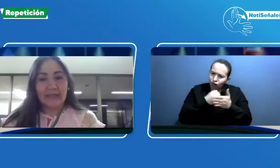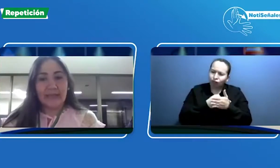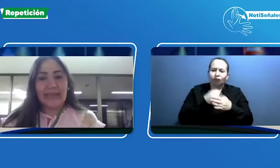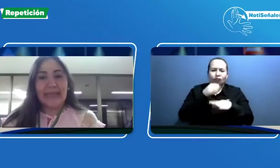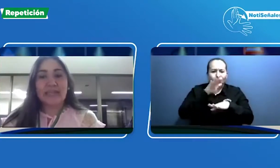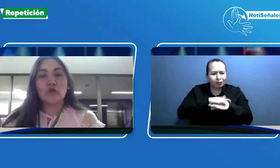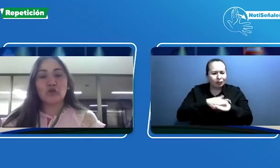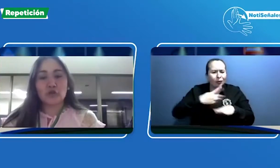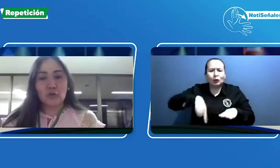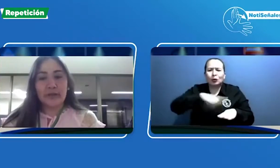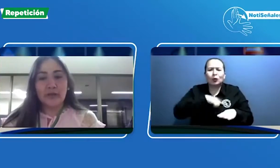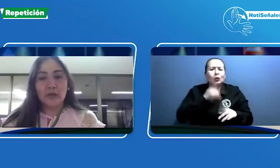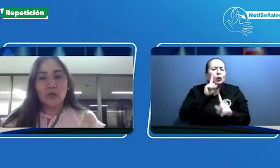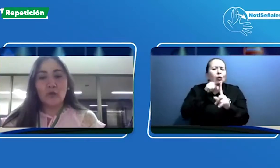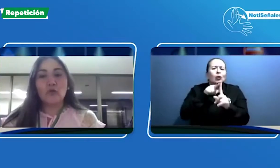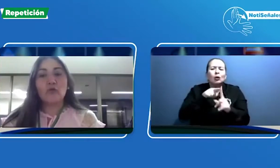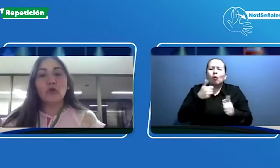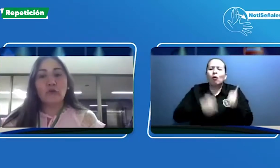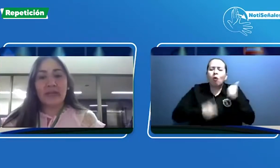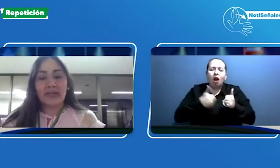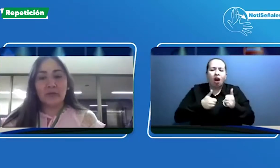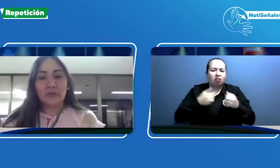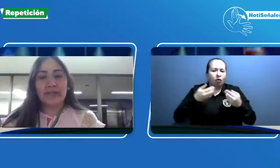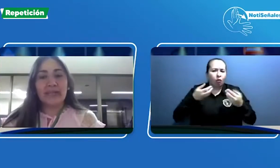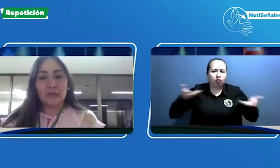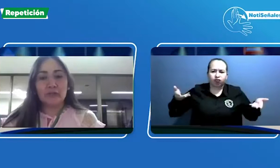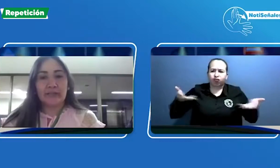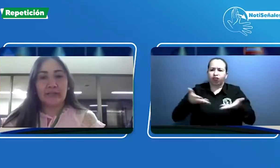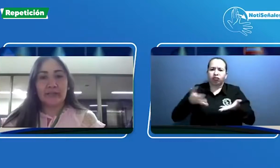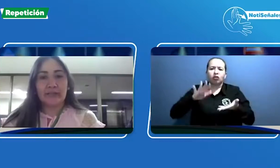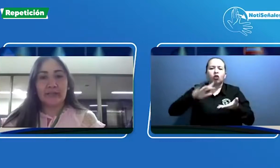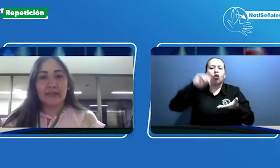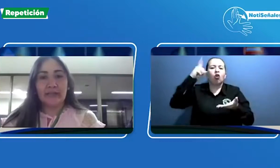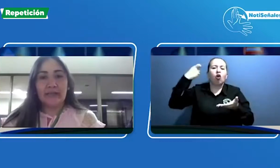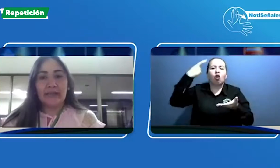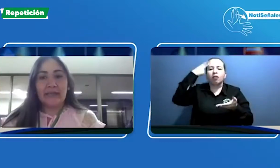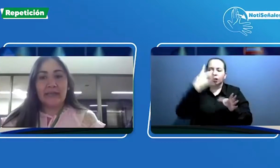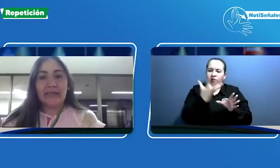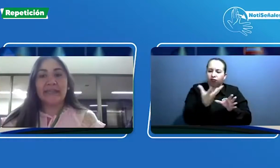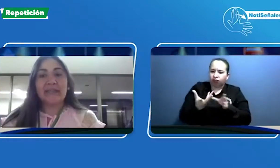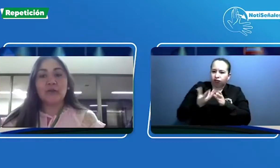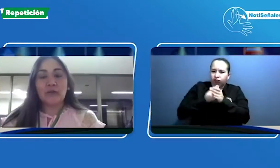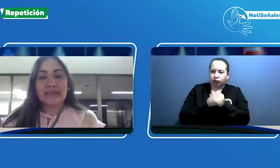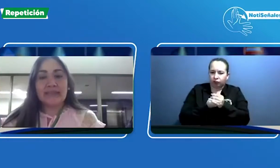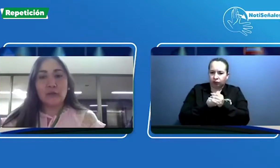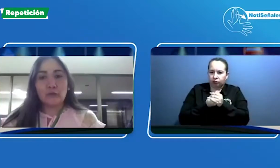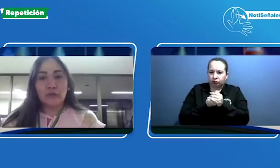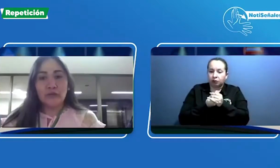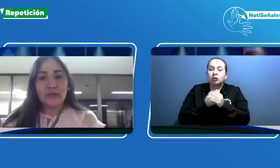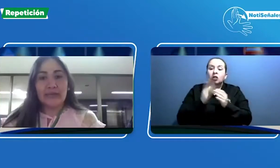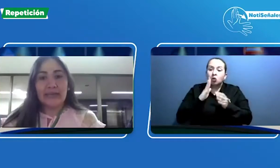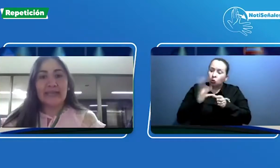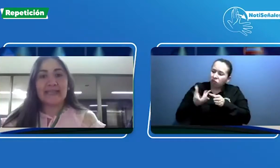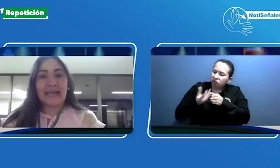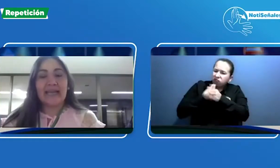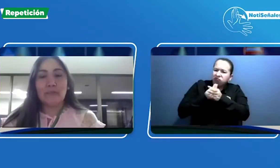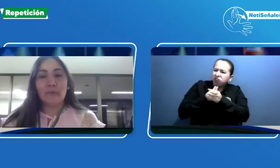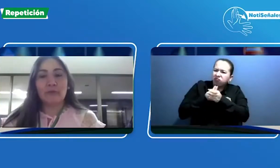es construir un gobierno incluyente y dentro de esa inclusión